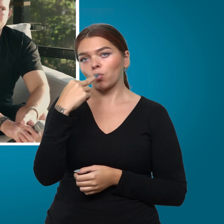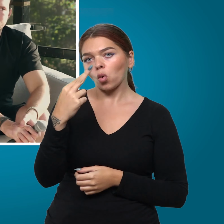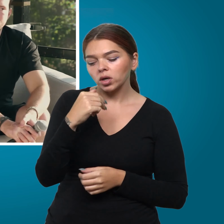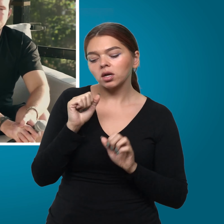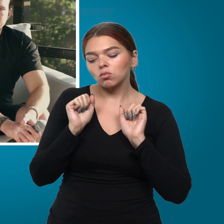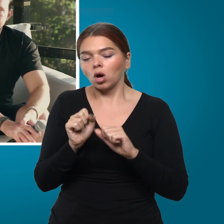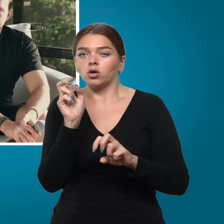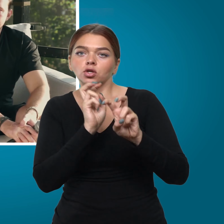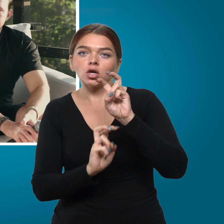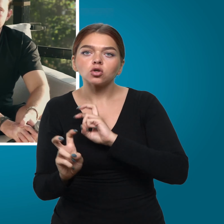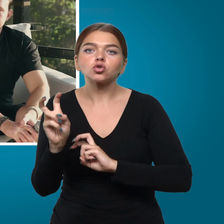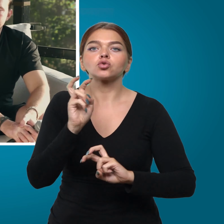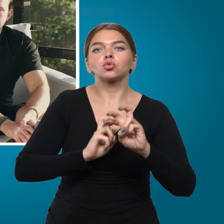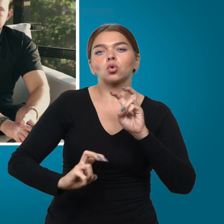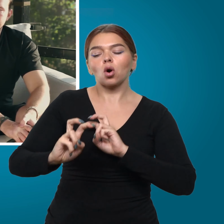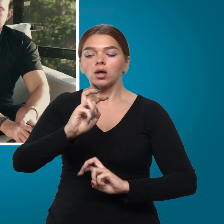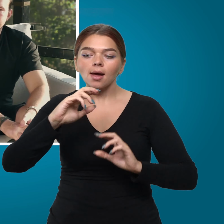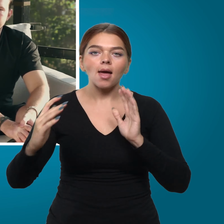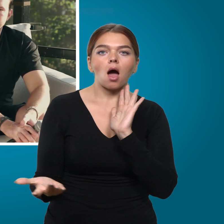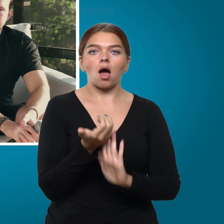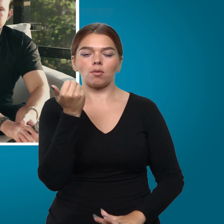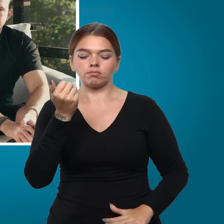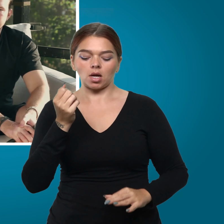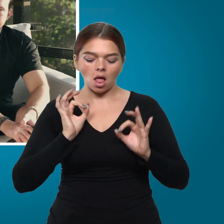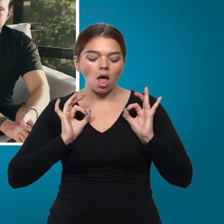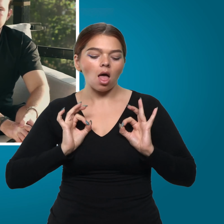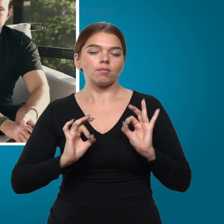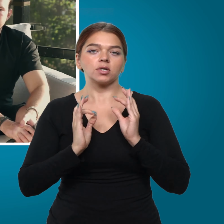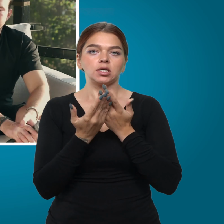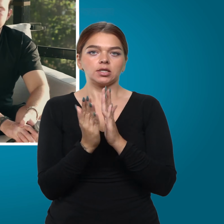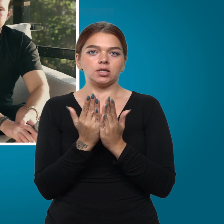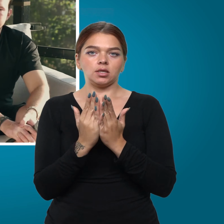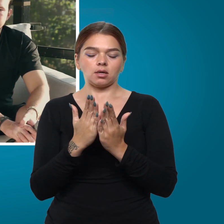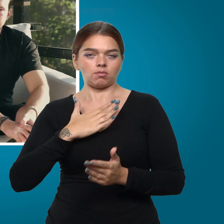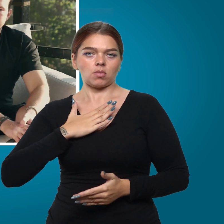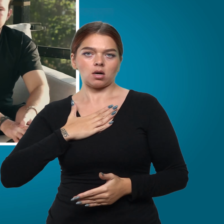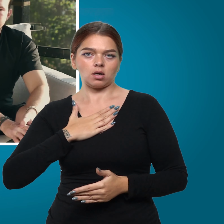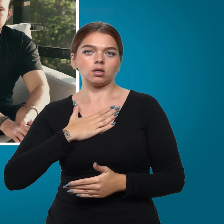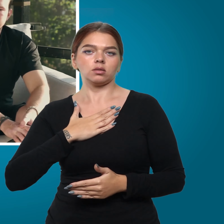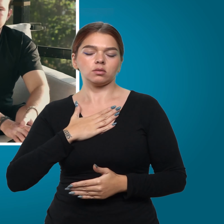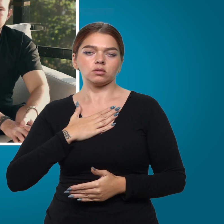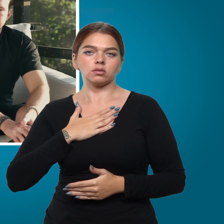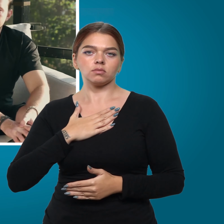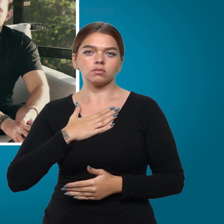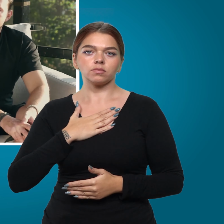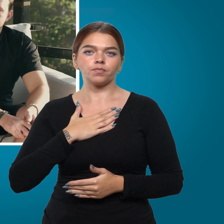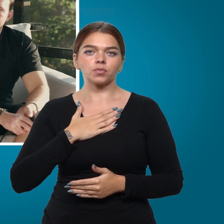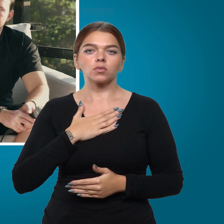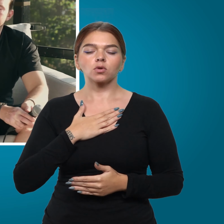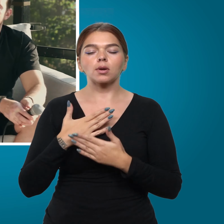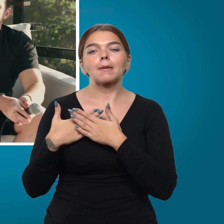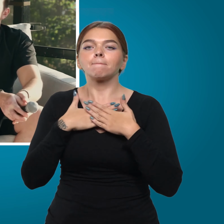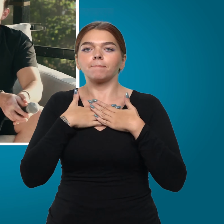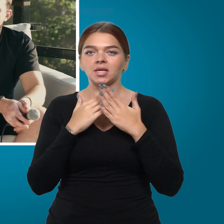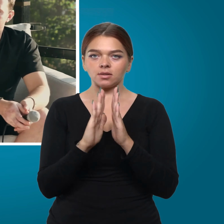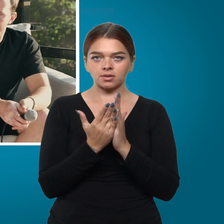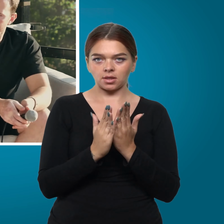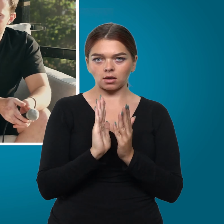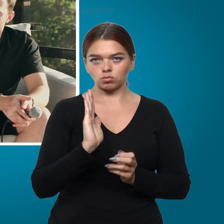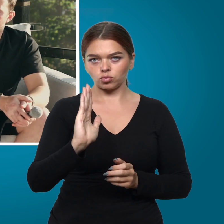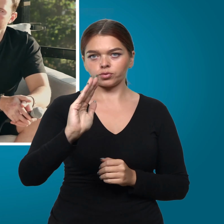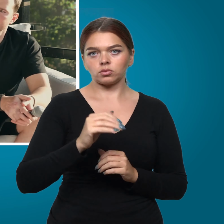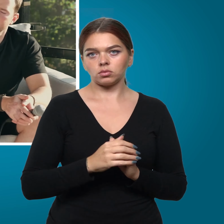pamilti knygas apskritai. Savo žandrą, savo rašytoją gal atrasti, tą, kas jam tinka. Bet aš turiu pastebėjimą, kad, pavyzdžiui,